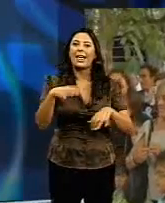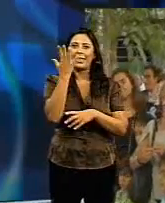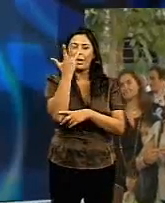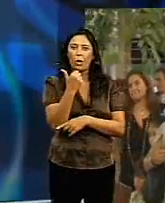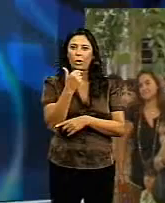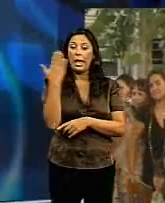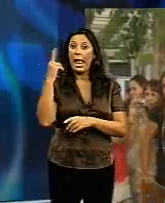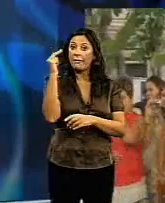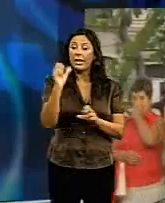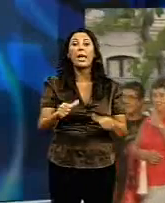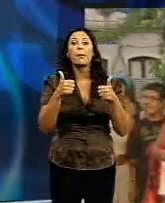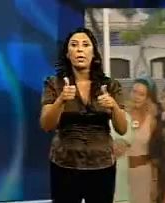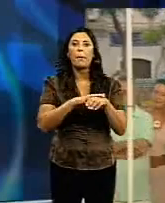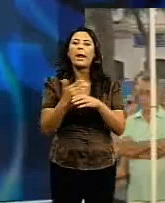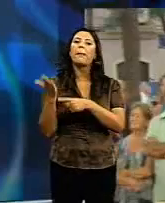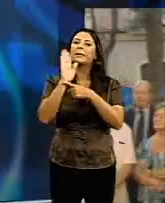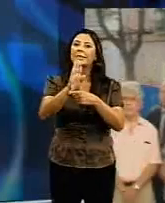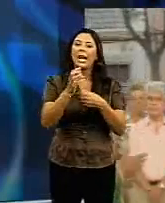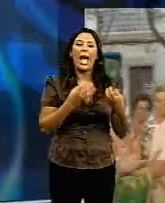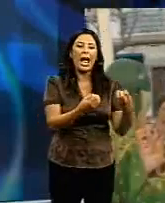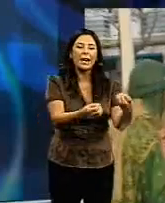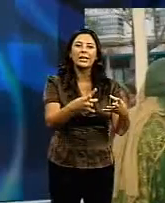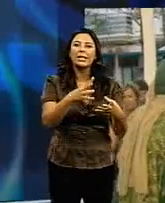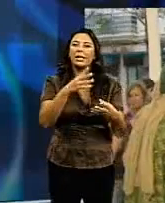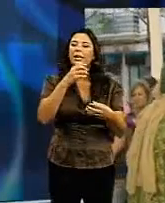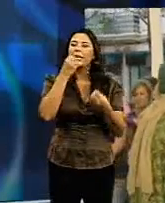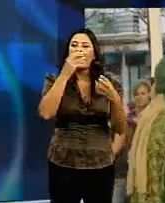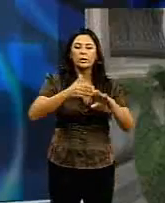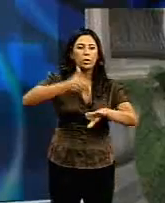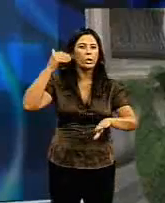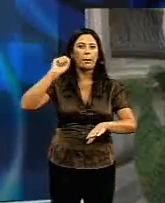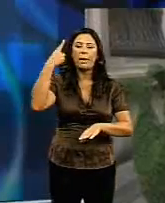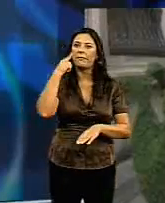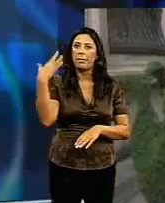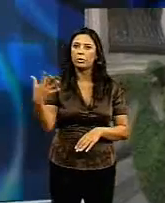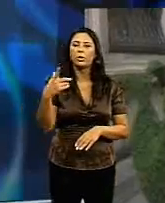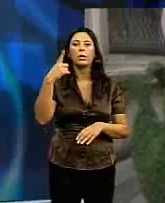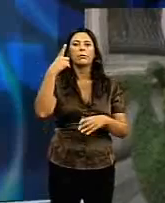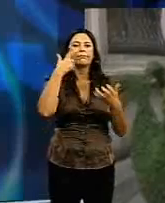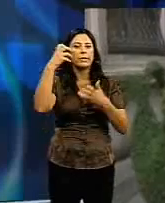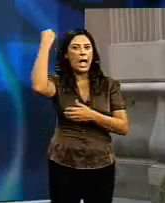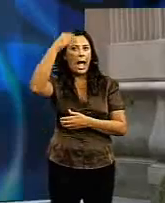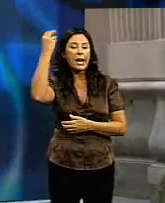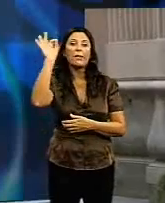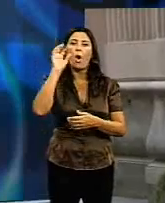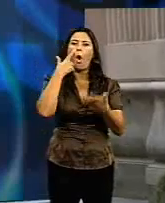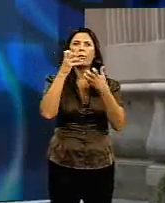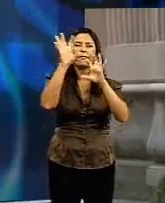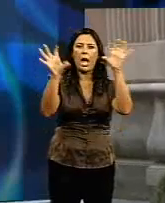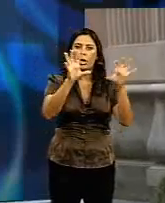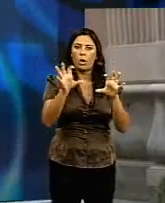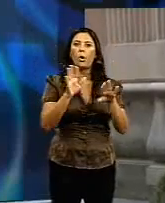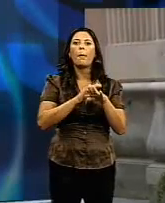mostrarnos algunos de los jardines más significativos de la historia. La riqueza árabe o la ornamentación barroca protagonizaron algunas